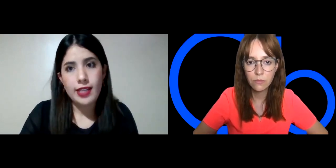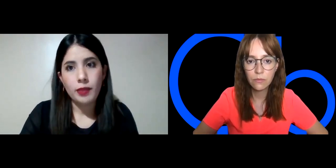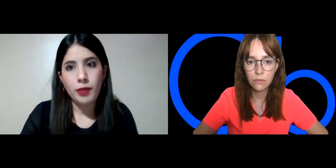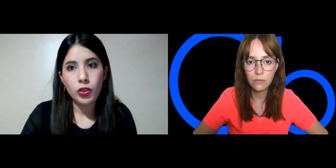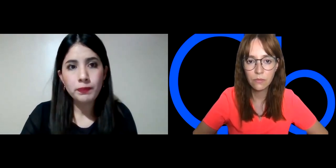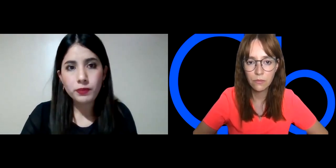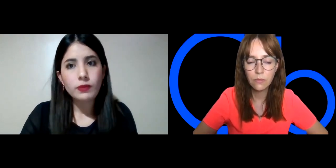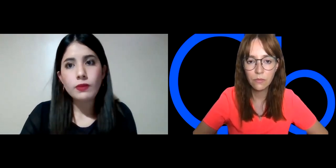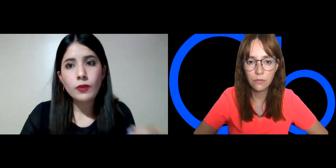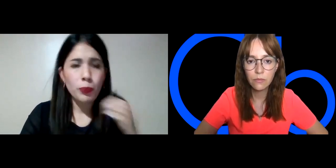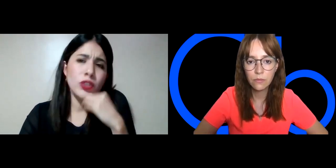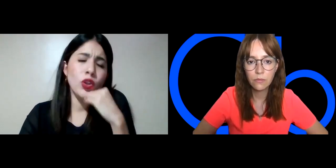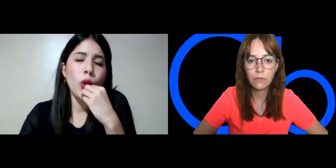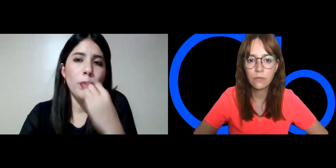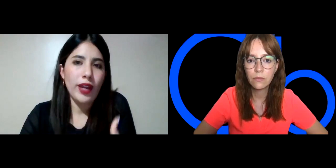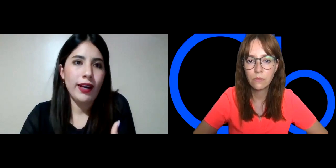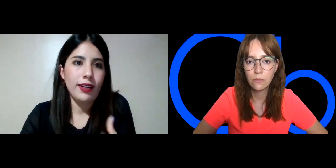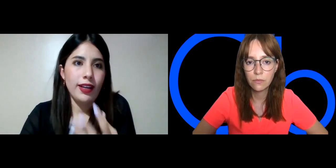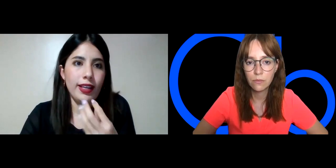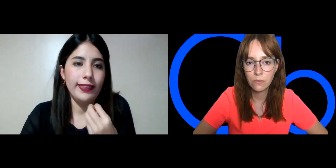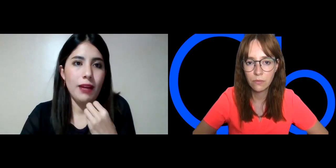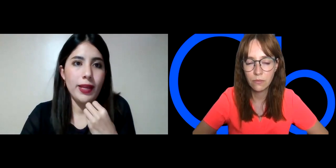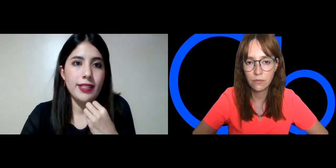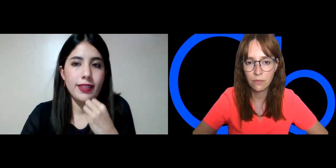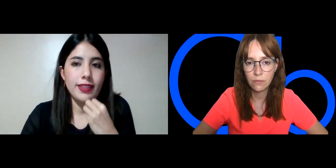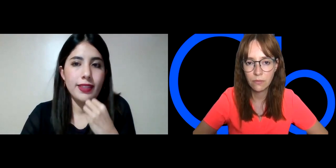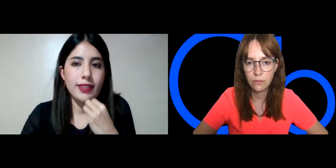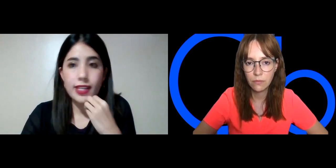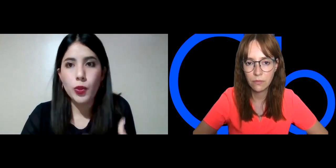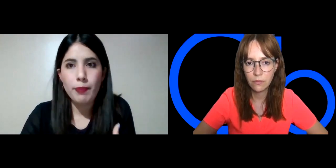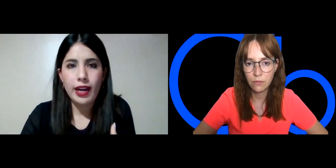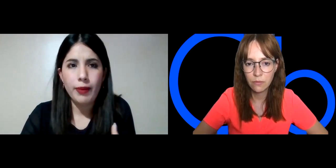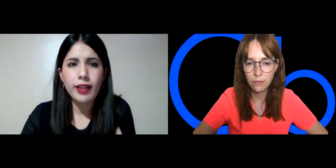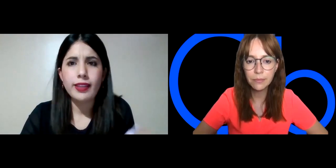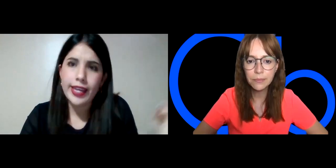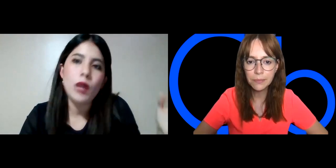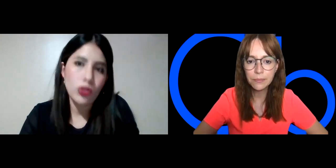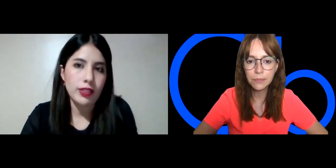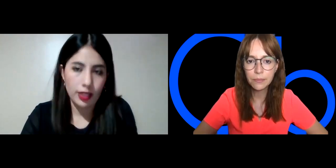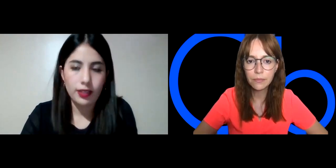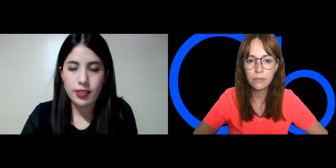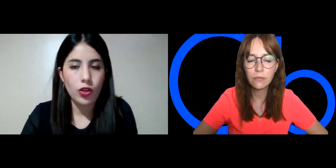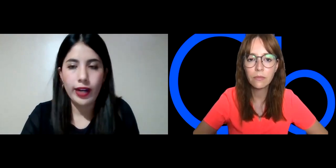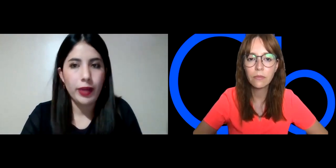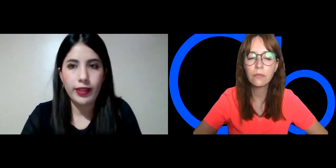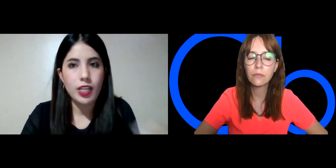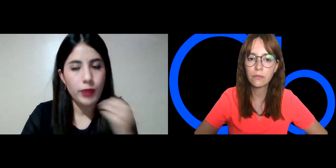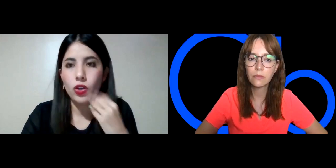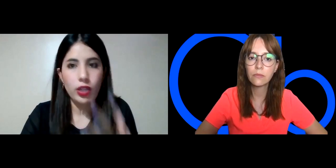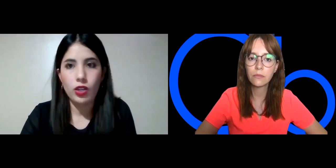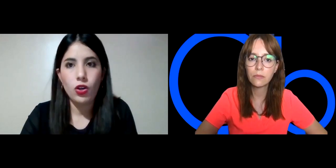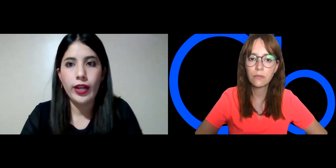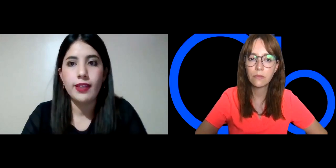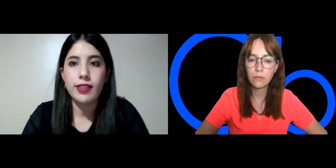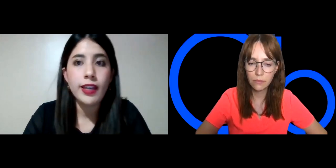de nacimiento, pues no podrán tal vez decir una palabra, que hay algunos que sí logran aprender el español